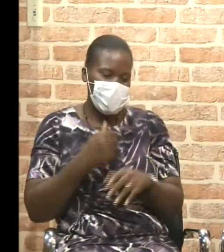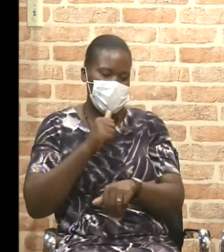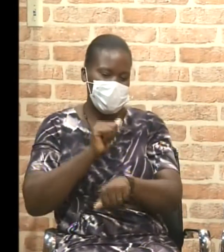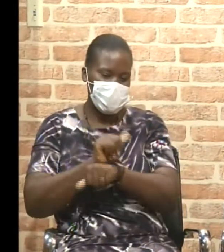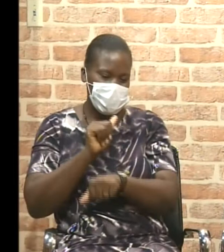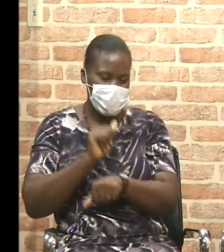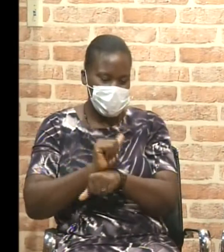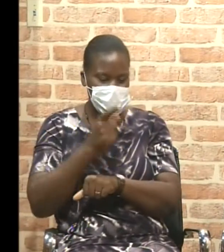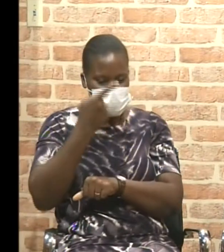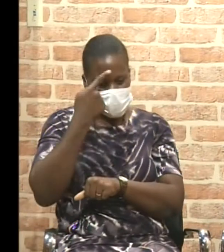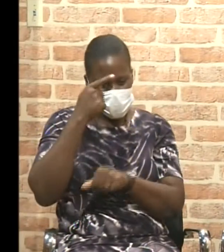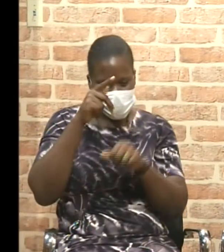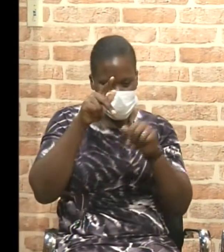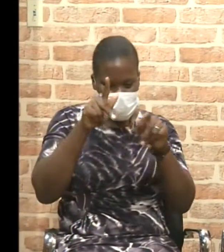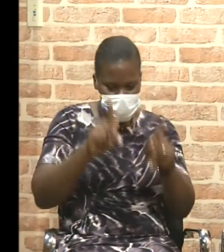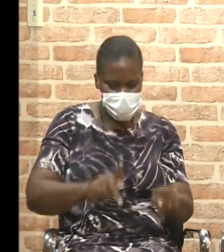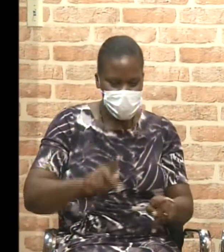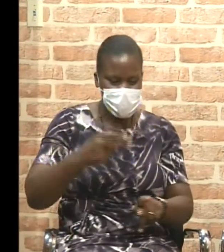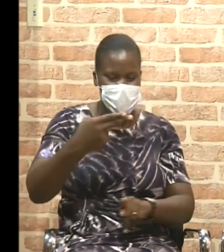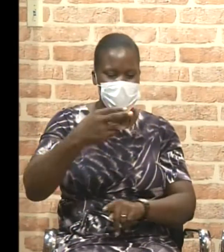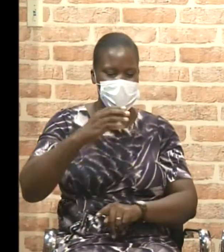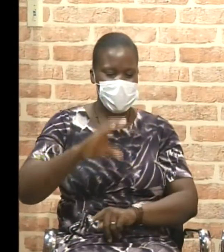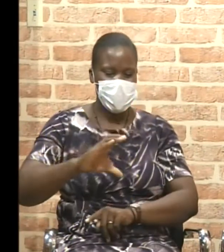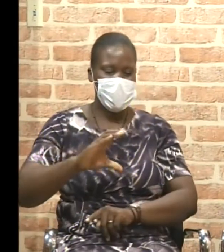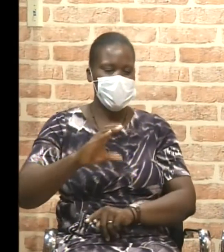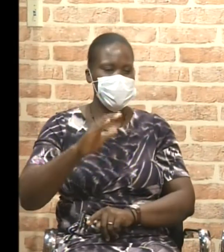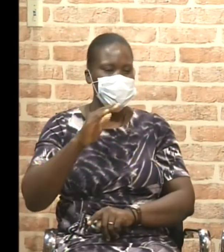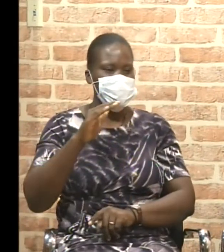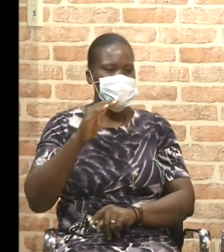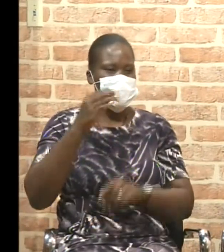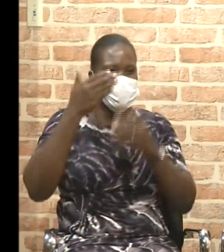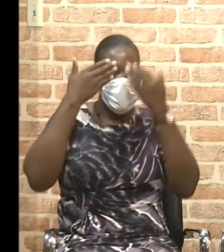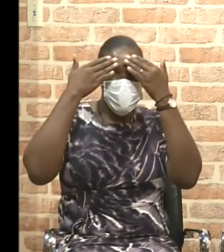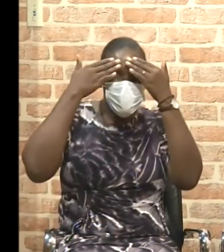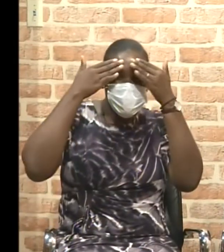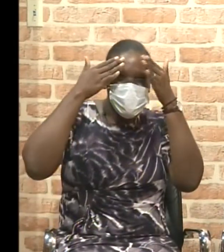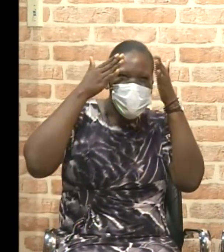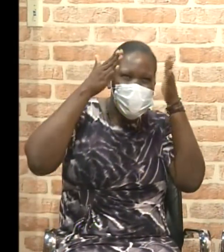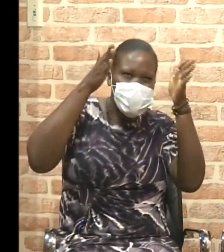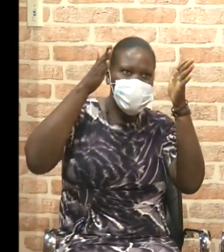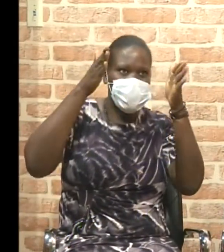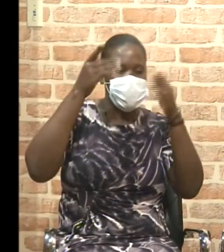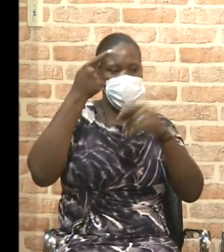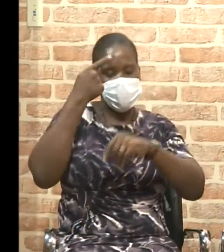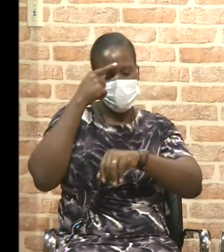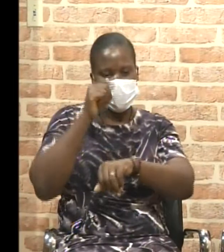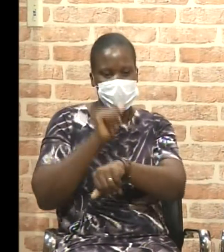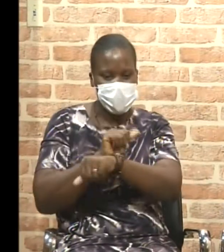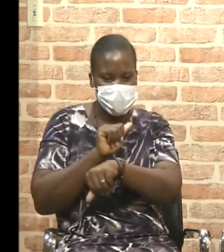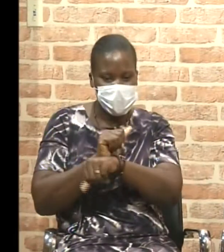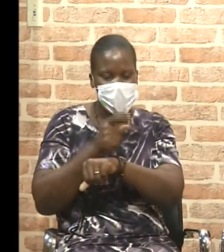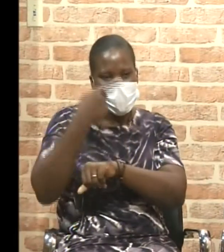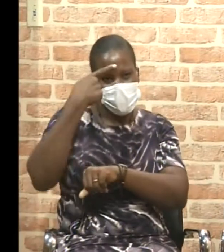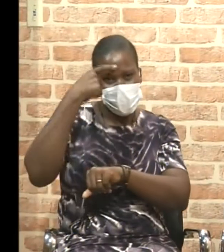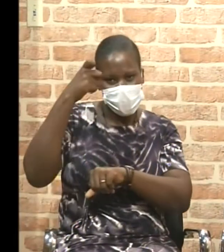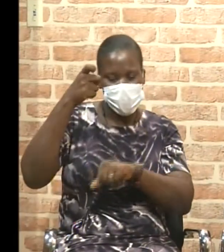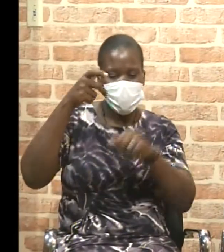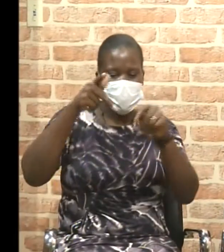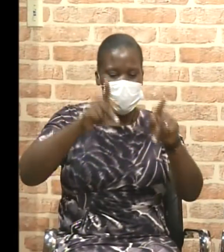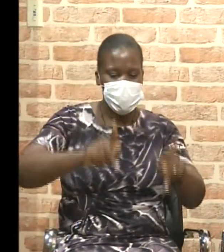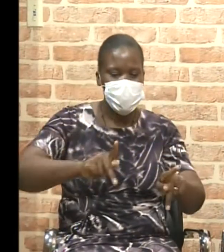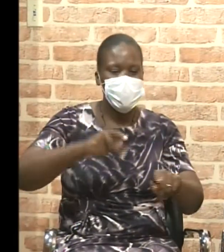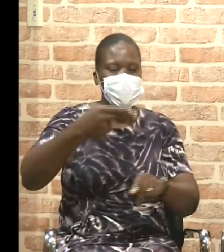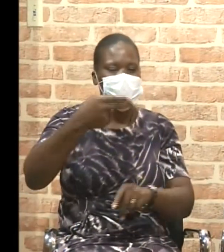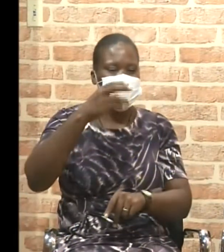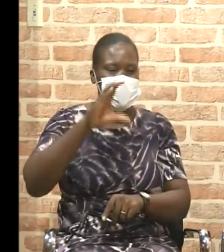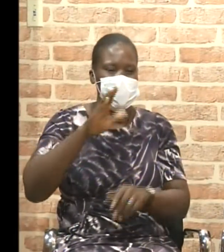capable bon stricte autonomie pour même yo travail. Parce que par exemple et tant coup pour